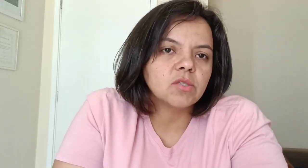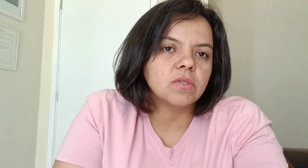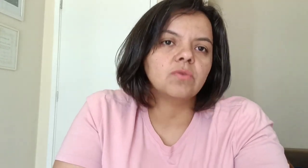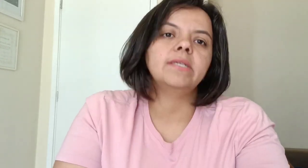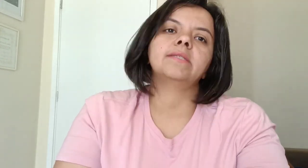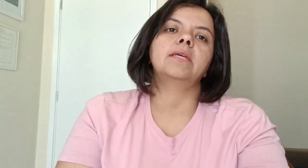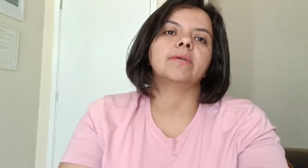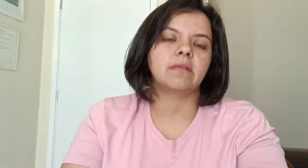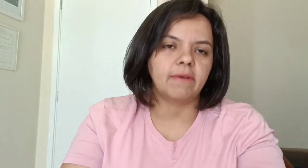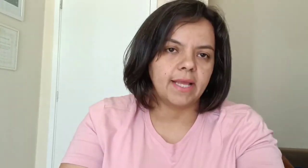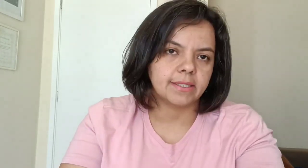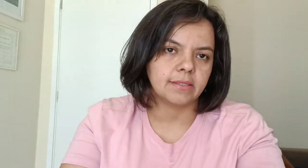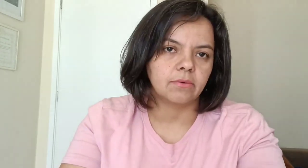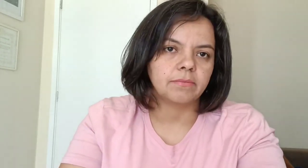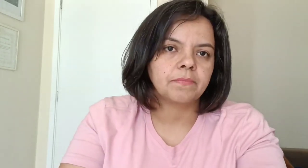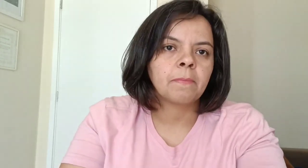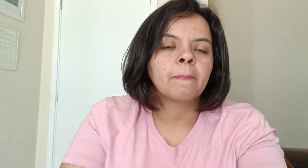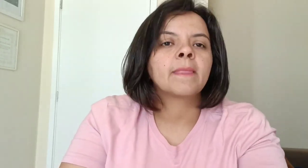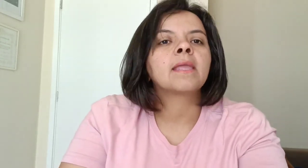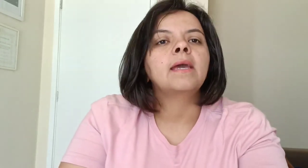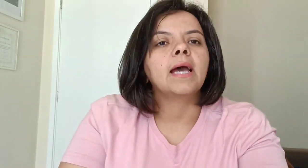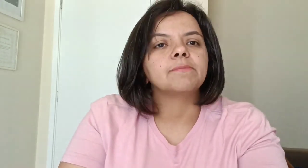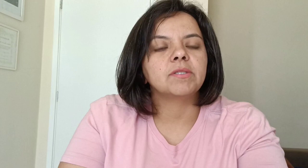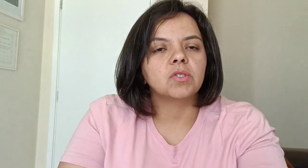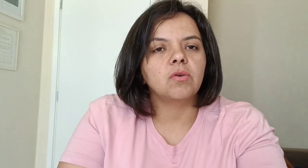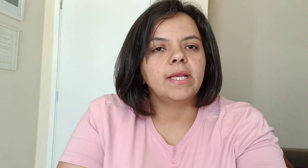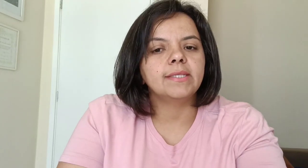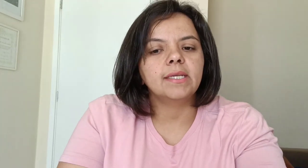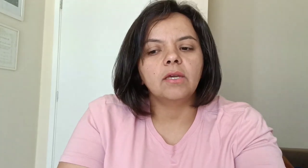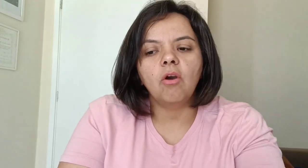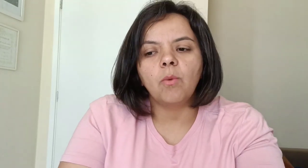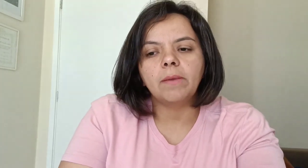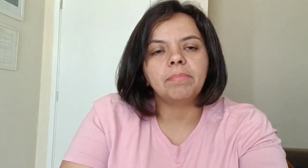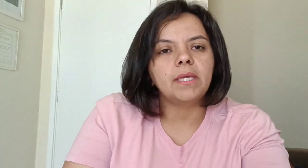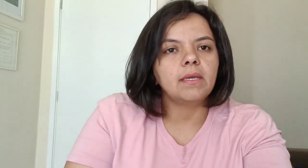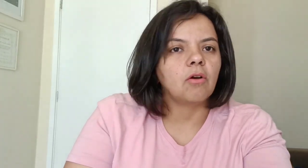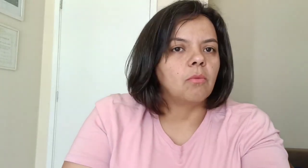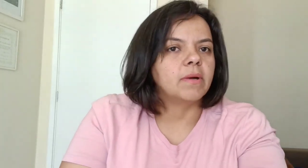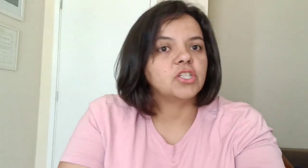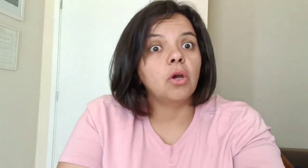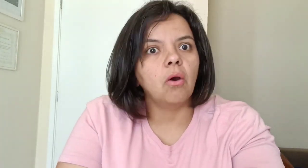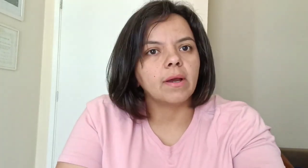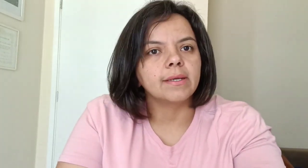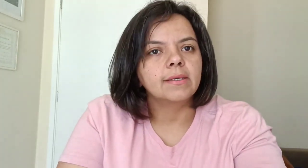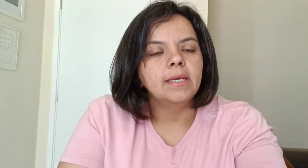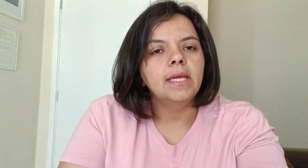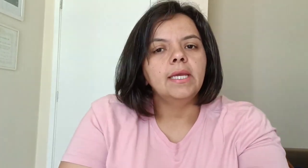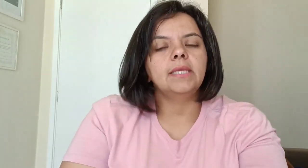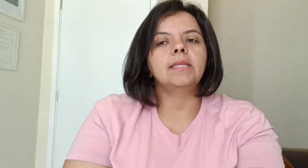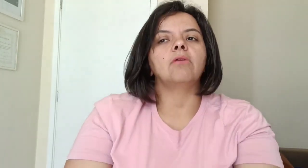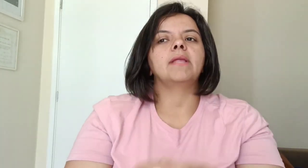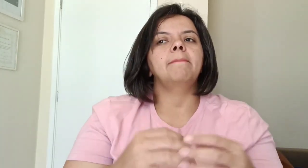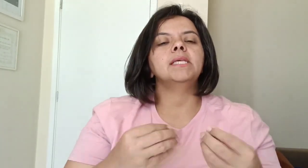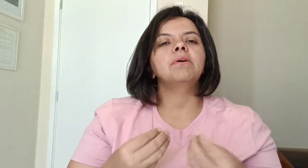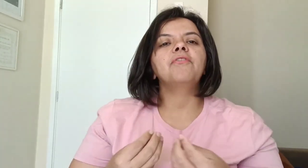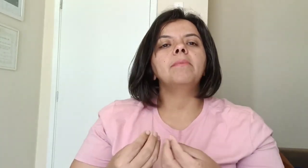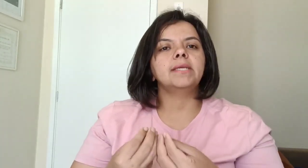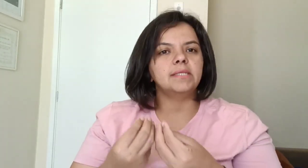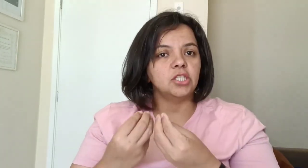pessoas conheciam essa variação. As pessoas conhecem aqui como aipim, como mandioca. Então, da mesma forma que existe